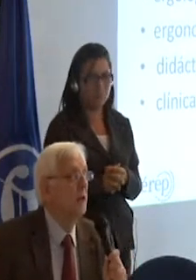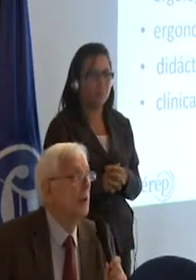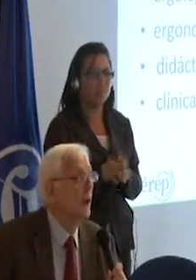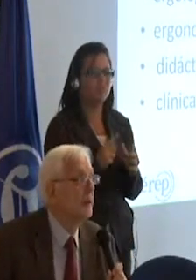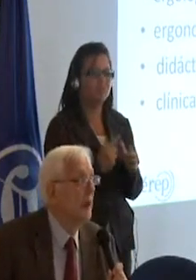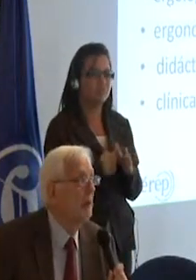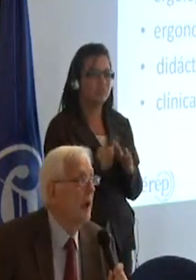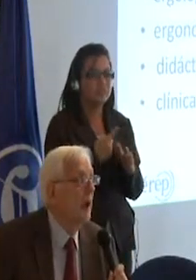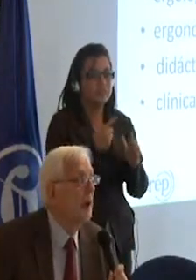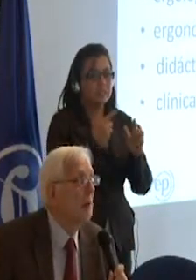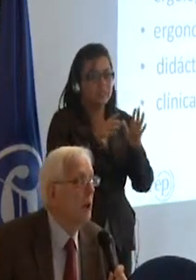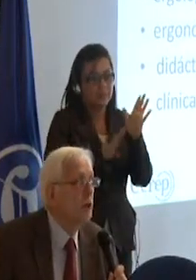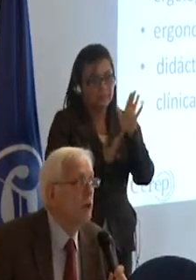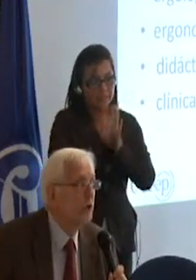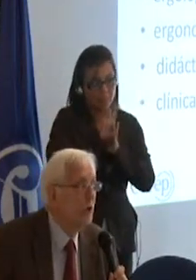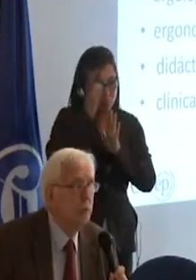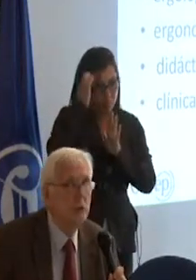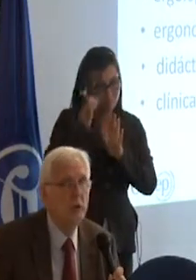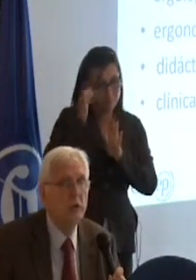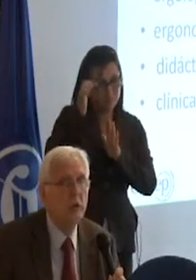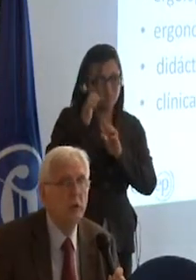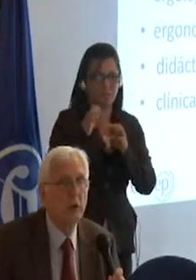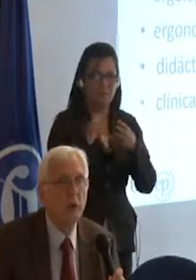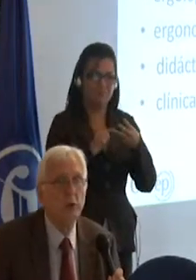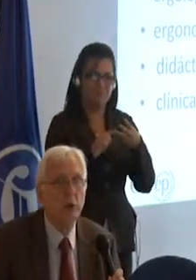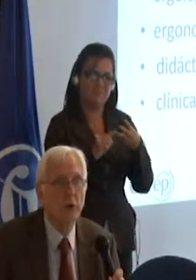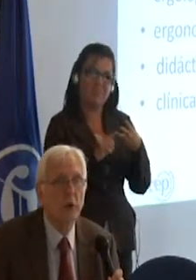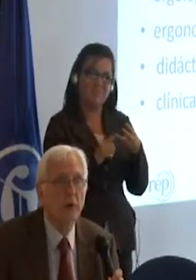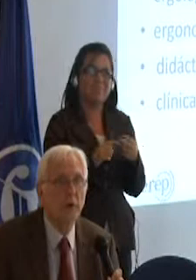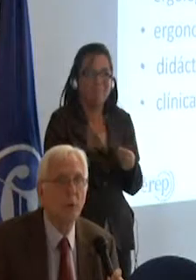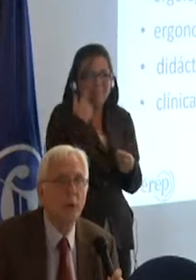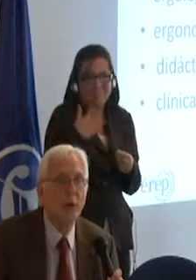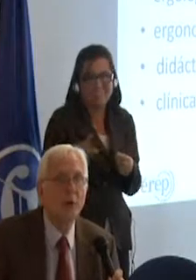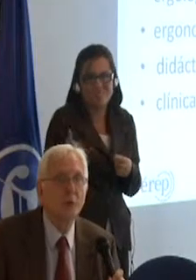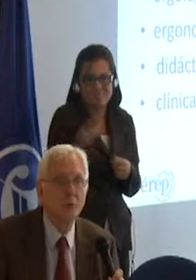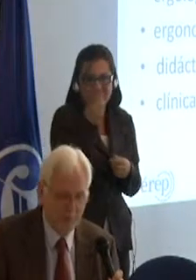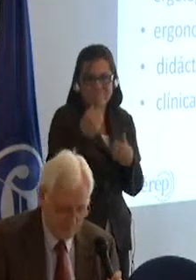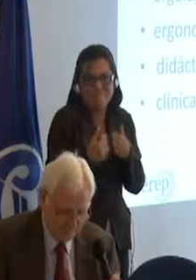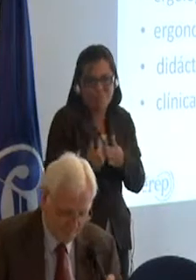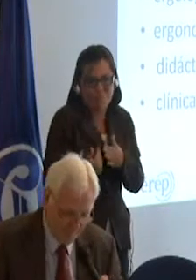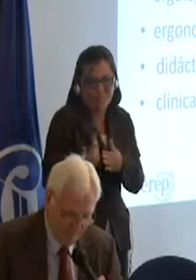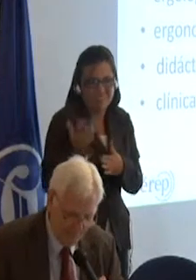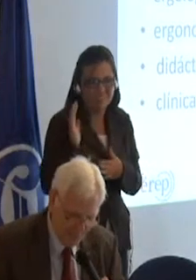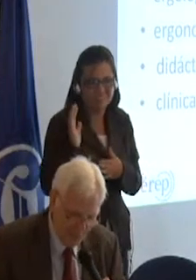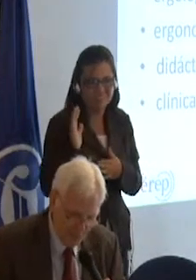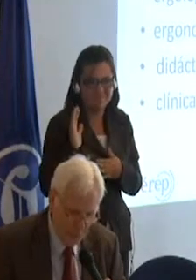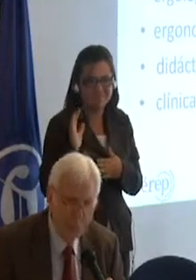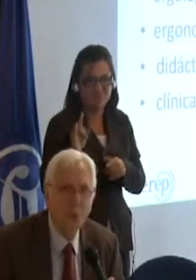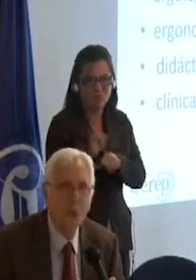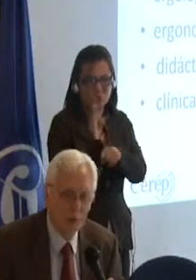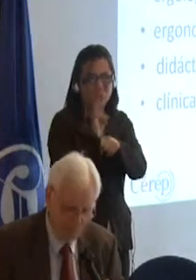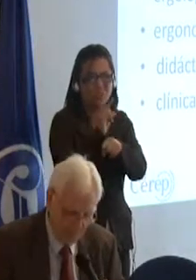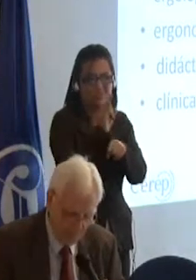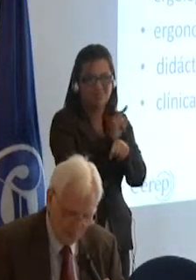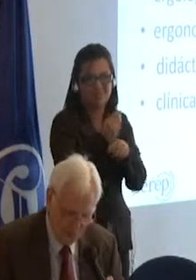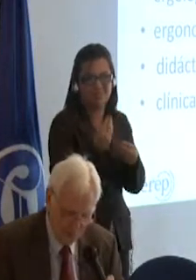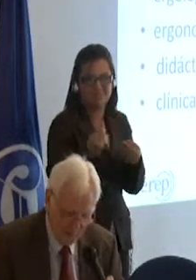Entonces, desarrollo profesional es primero un término que está de moda, es muy utilizado en la industria, en el comercio,